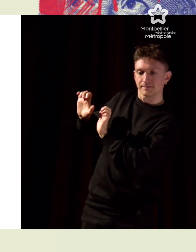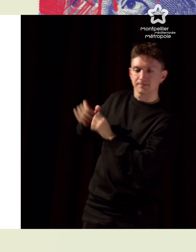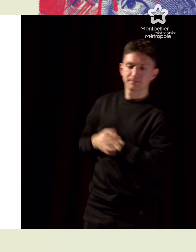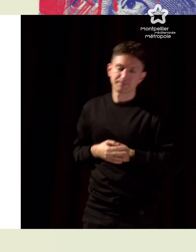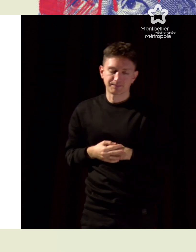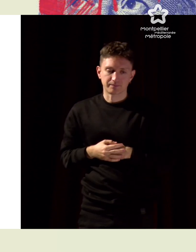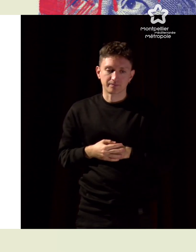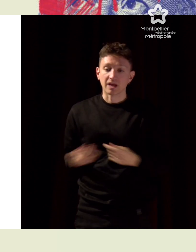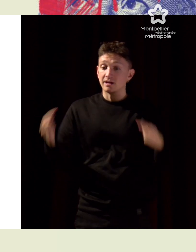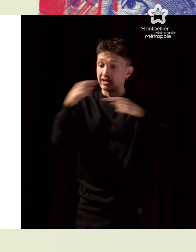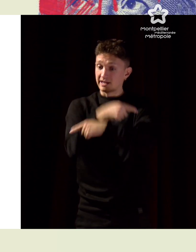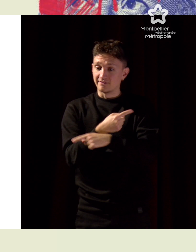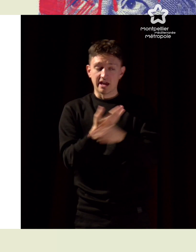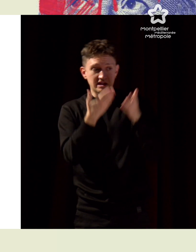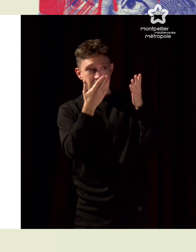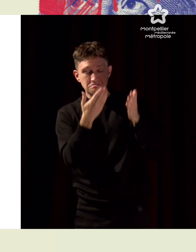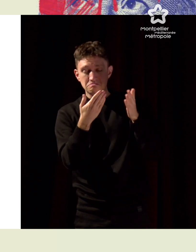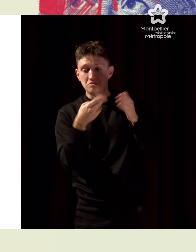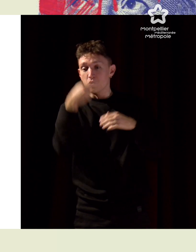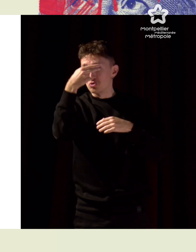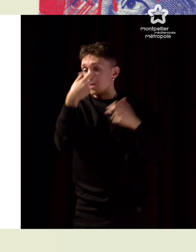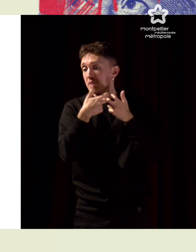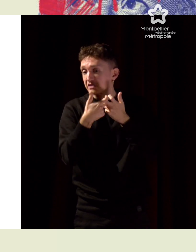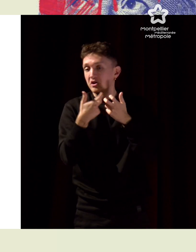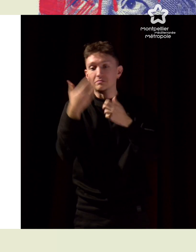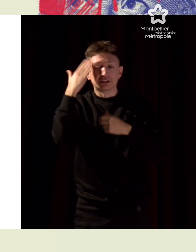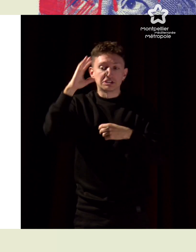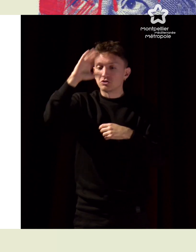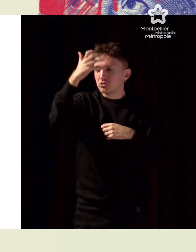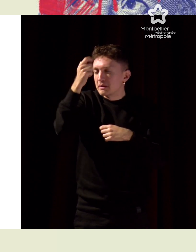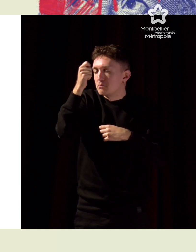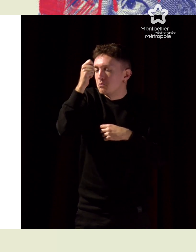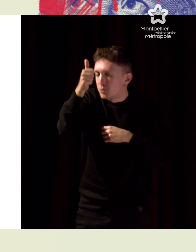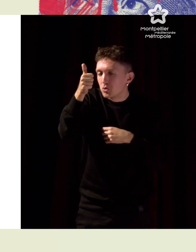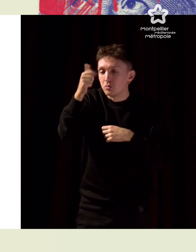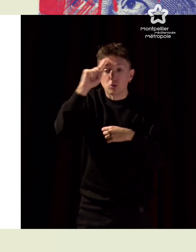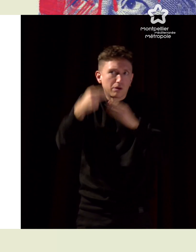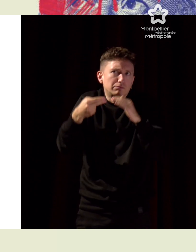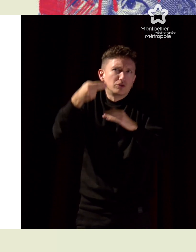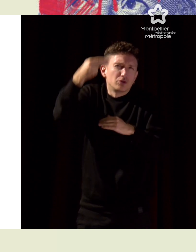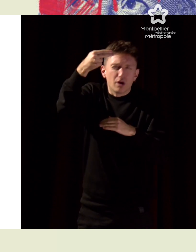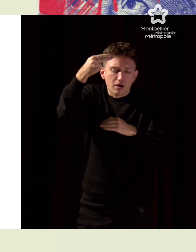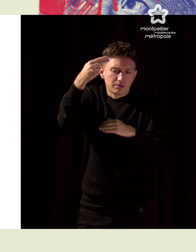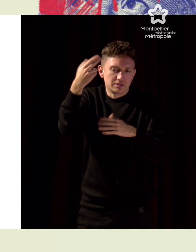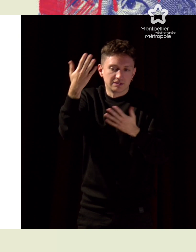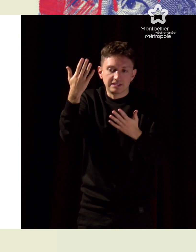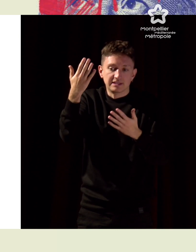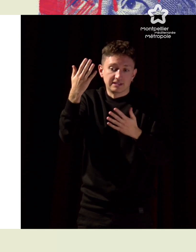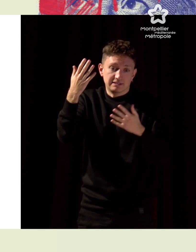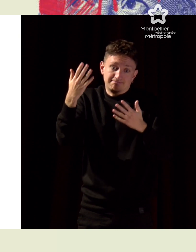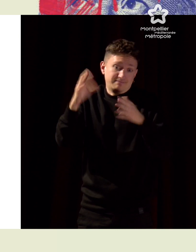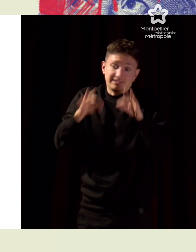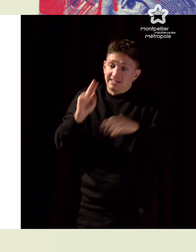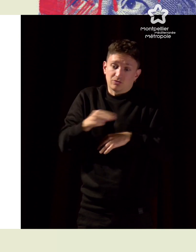À l'inverse, en général, dans les endroits où il y a peu d'ensoleillement, pour des latitudes élevées, entre guillemets, la sélection